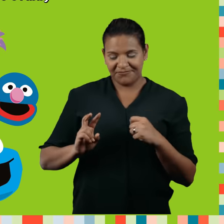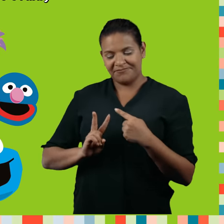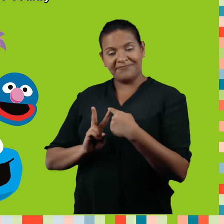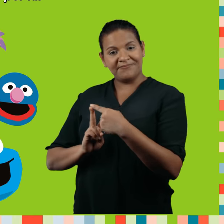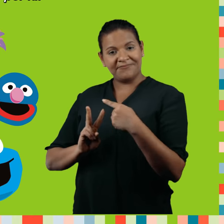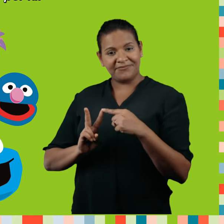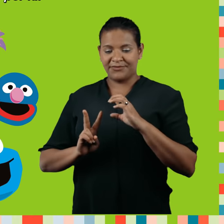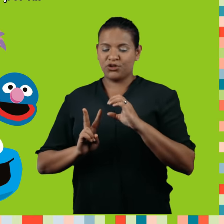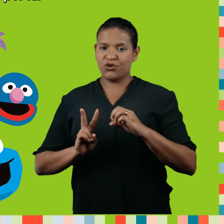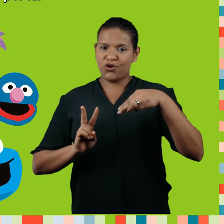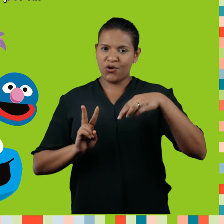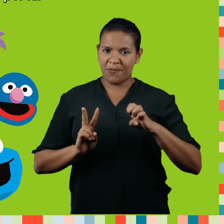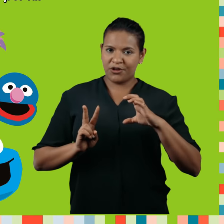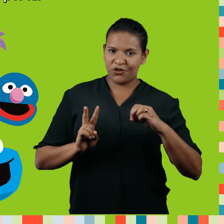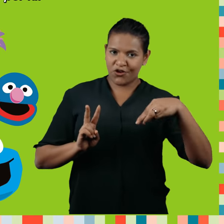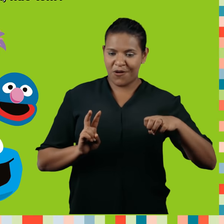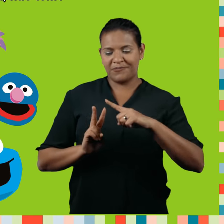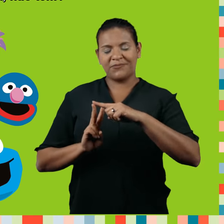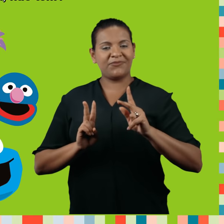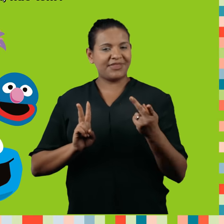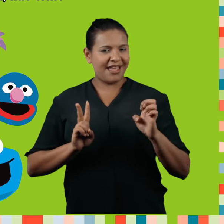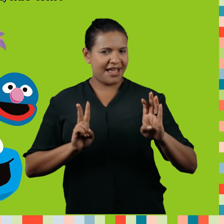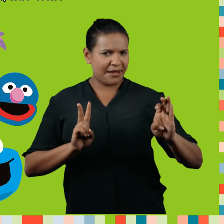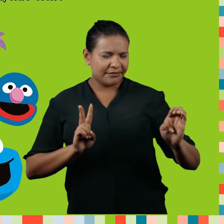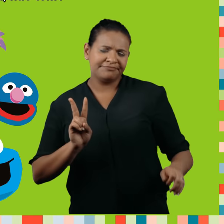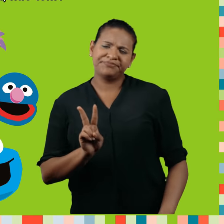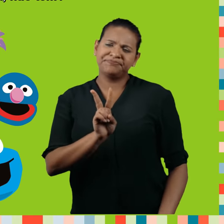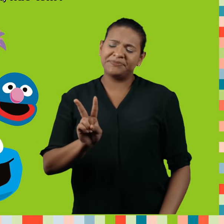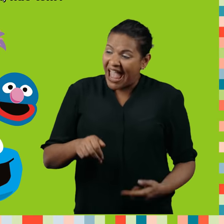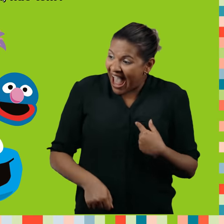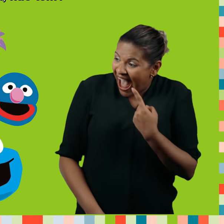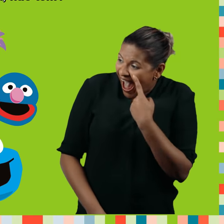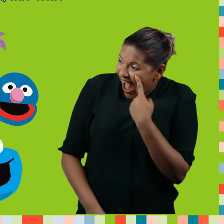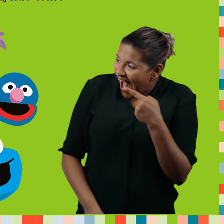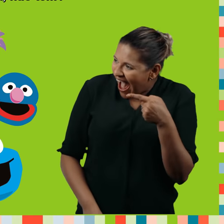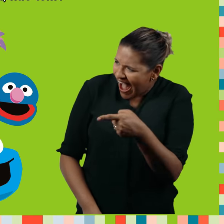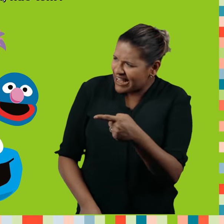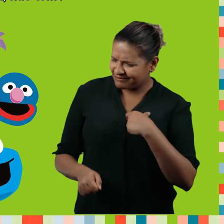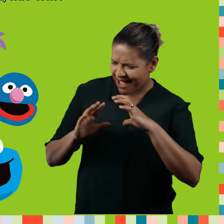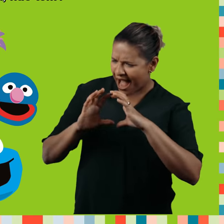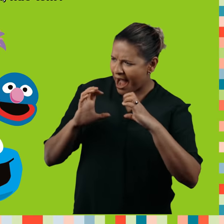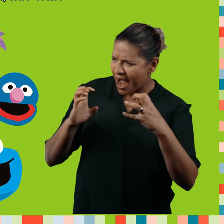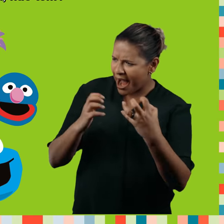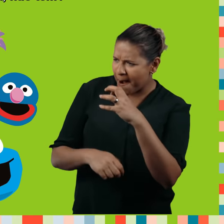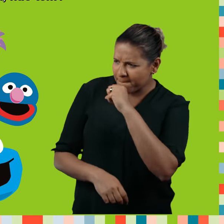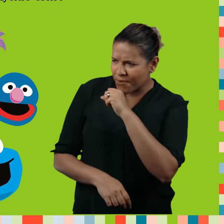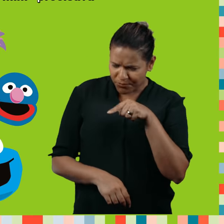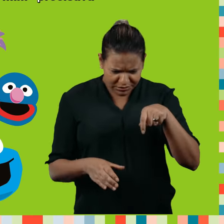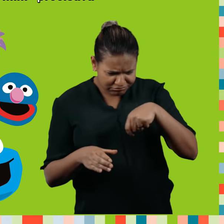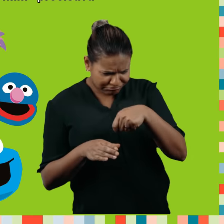Hebe estavam passeando por lá. Olha, Come Come! Abóbora! Tem na receita, não